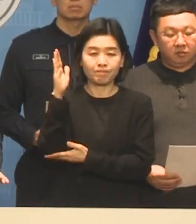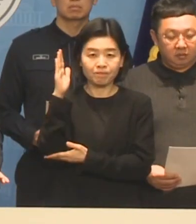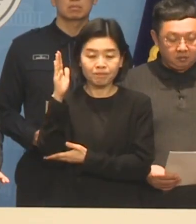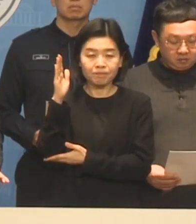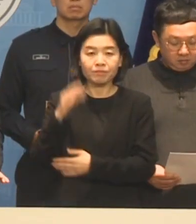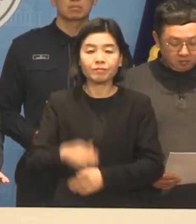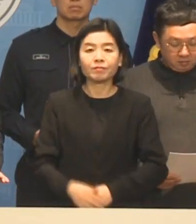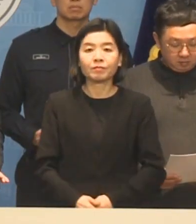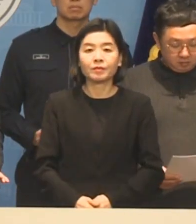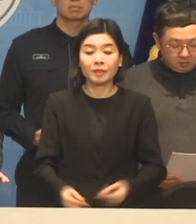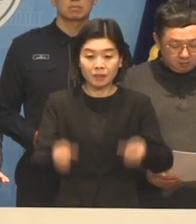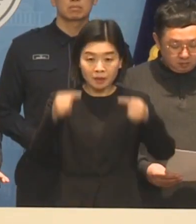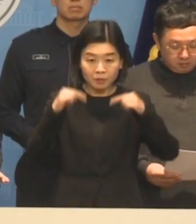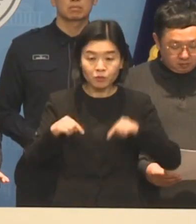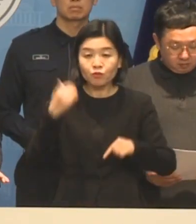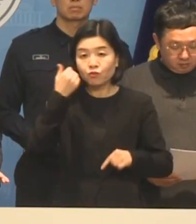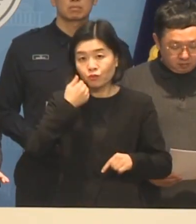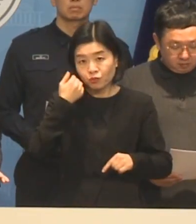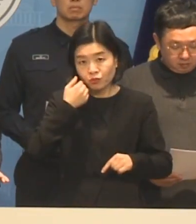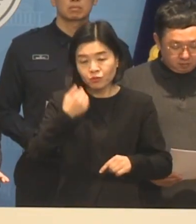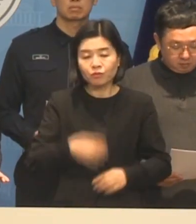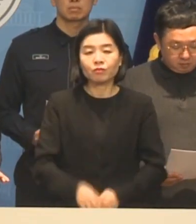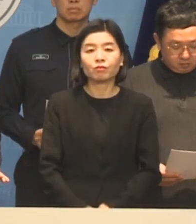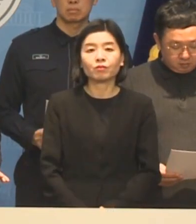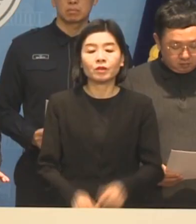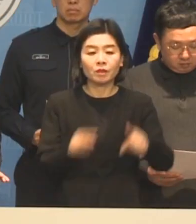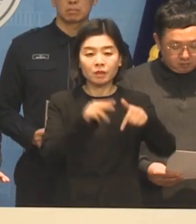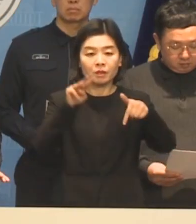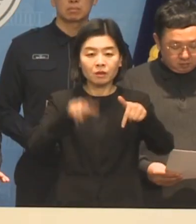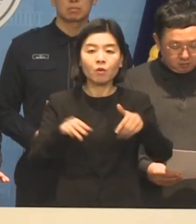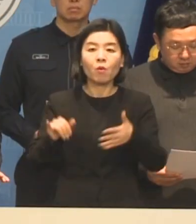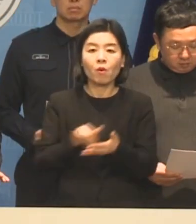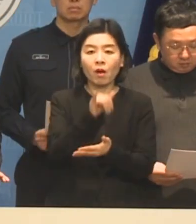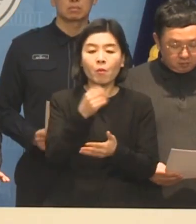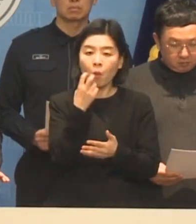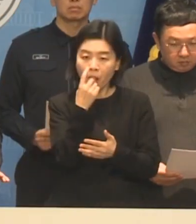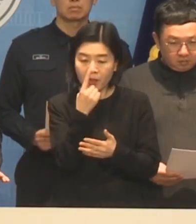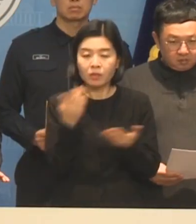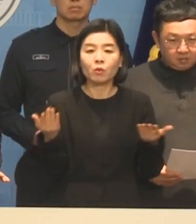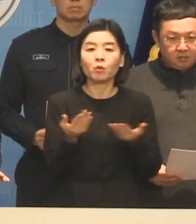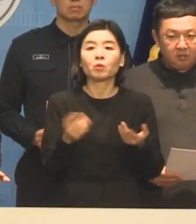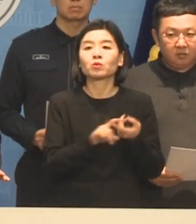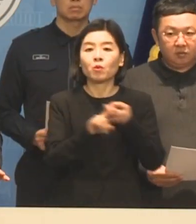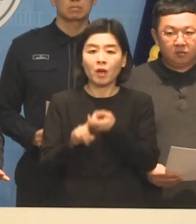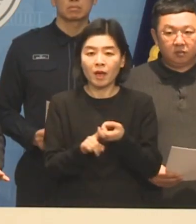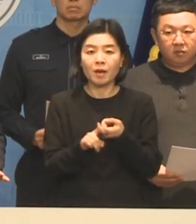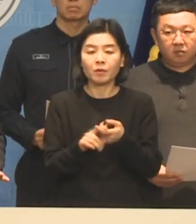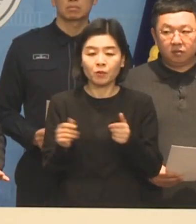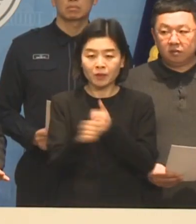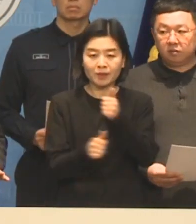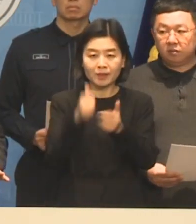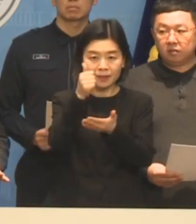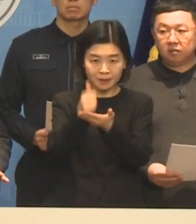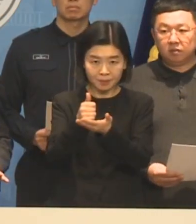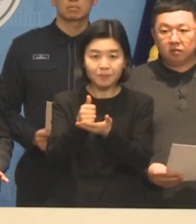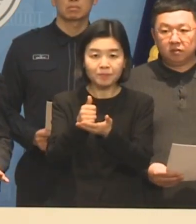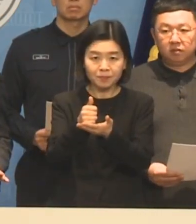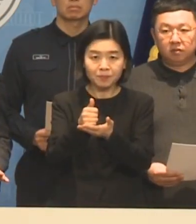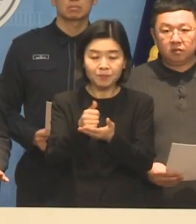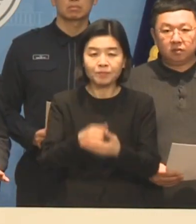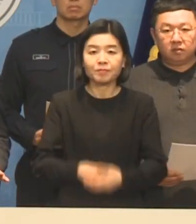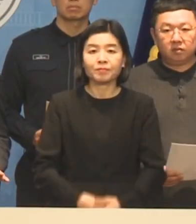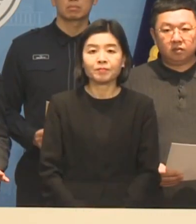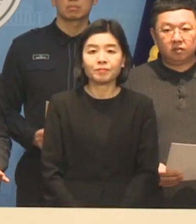먼저 참석자를 소개하겠습니다. 인천국제공항 보안노동조합 공인수 위원장님,